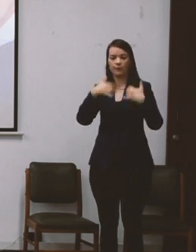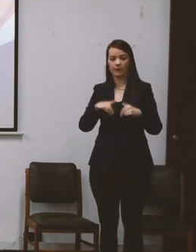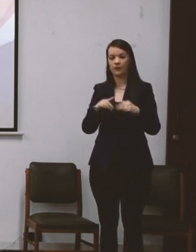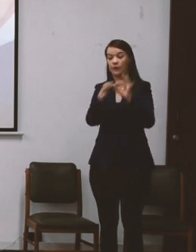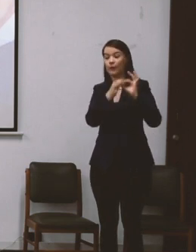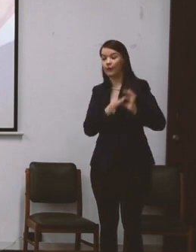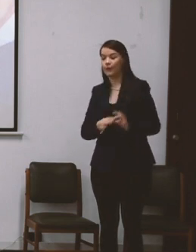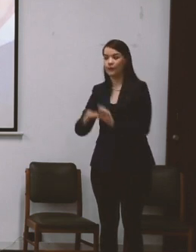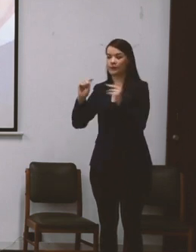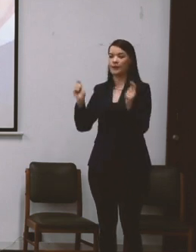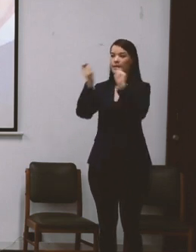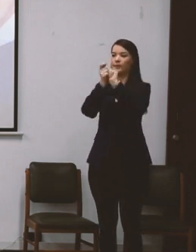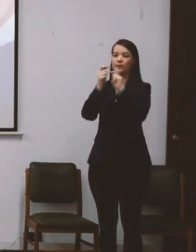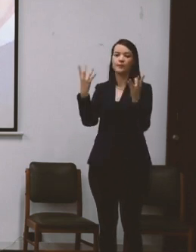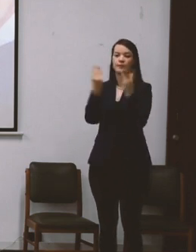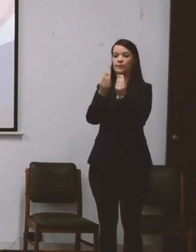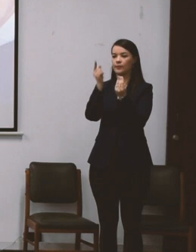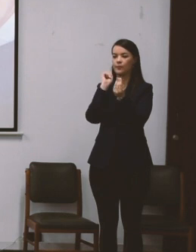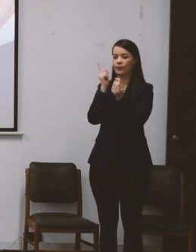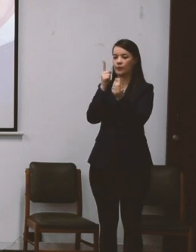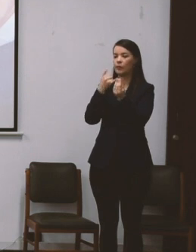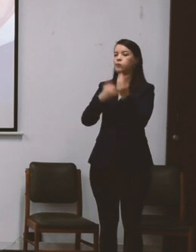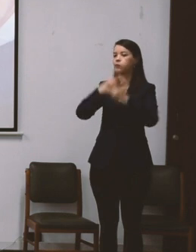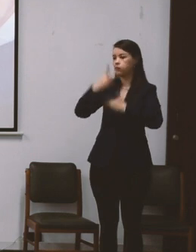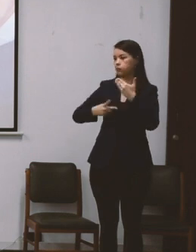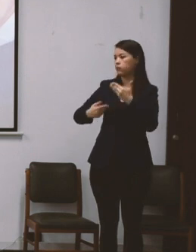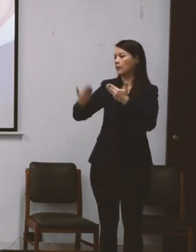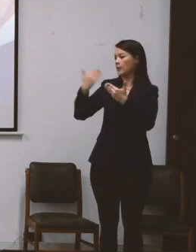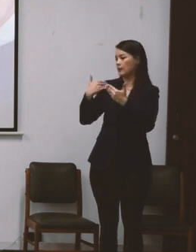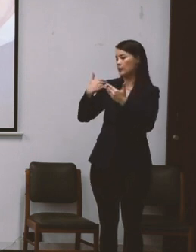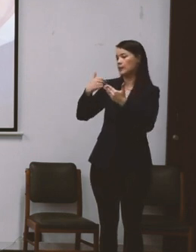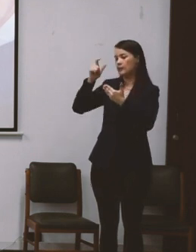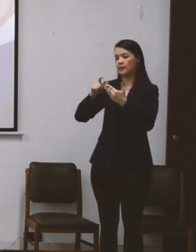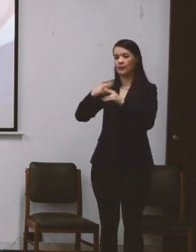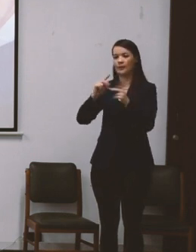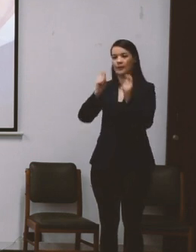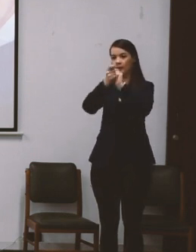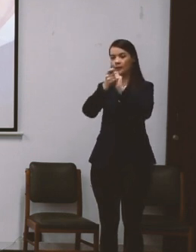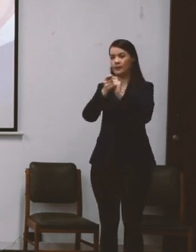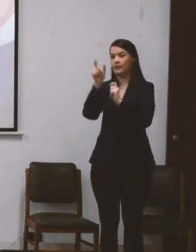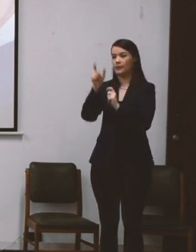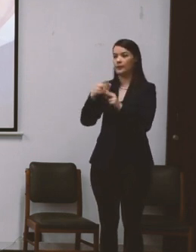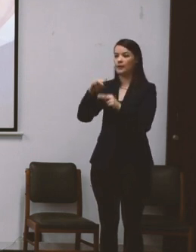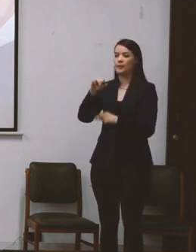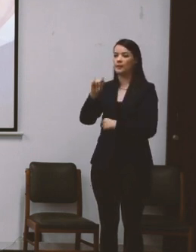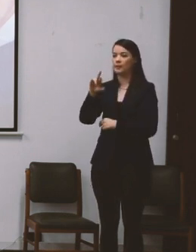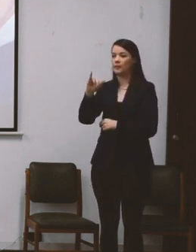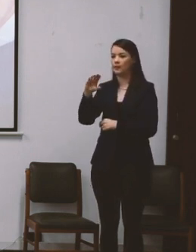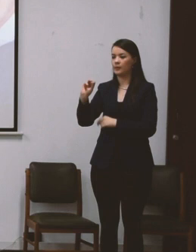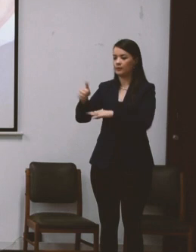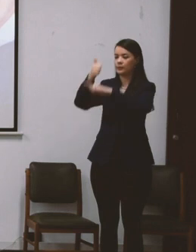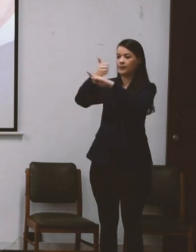el Cambio, coalición política electoral que continúa el proyecto de su antecesora Cambiemos, que llevó a Mauricio Macri a la